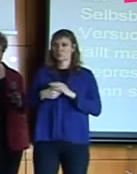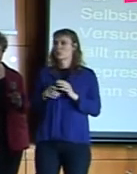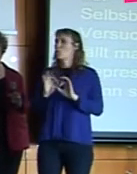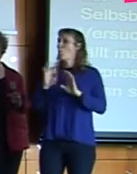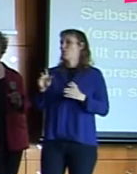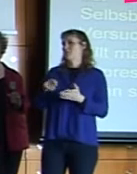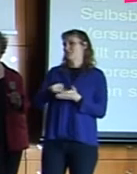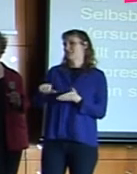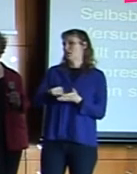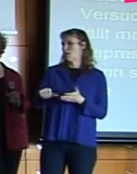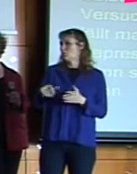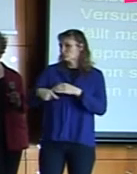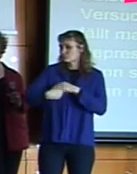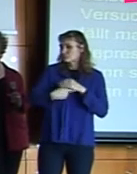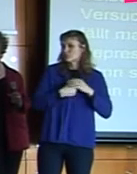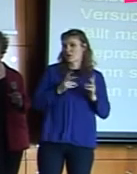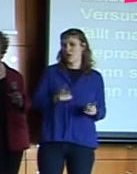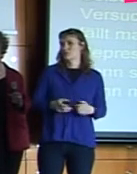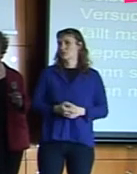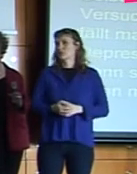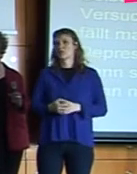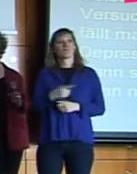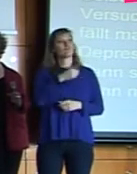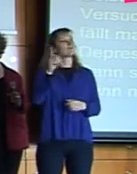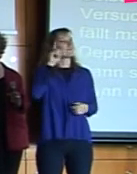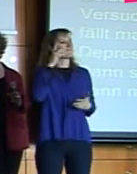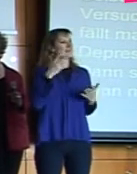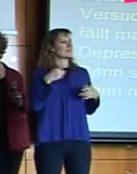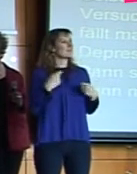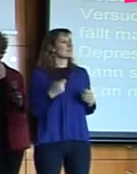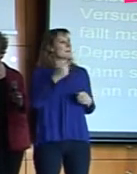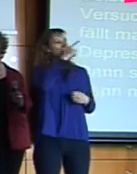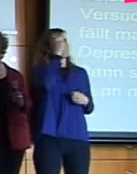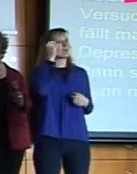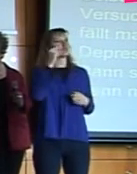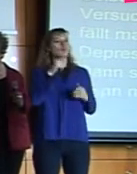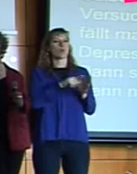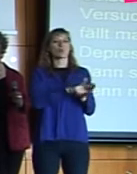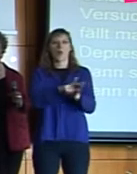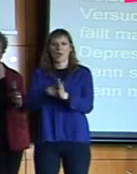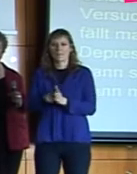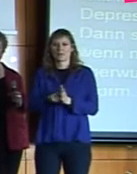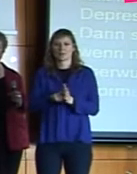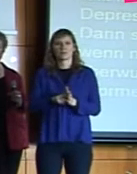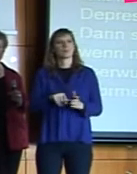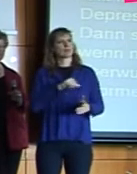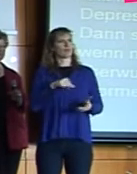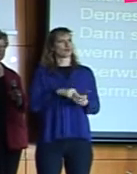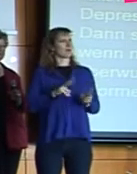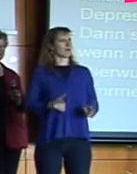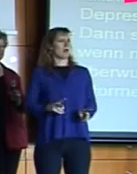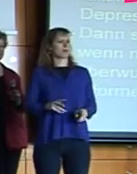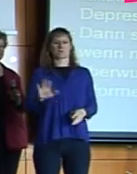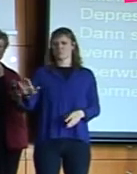können. Aber Sie wissen alle, wir haben unsere Normen. Wir haben Normen wie, das muss ich alleine können, das sind